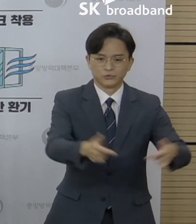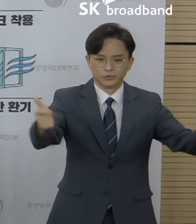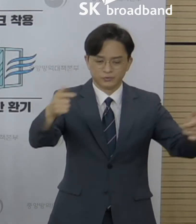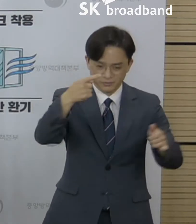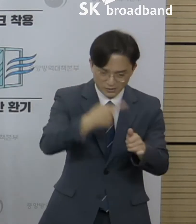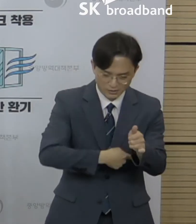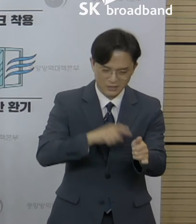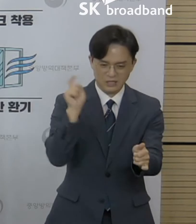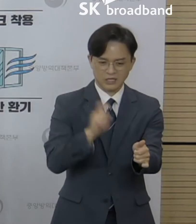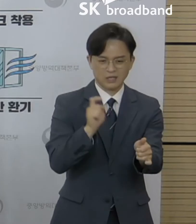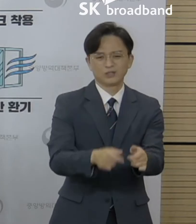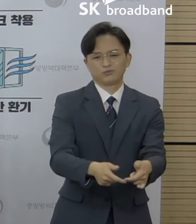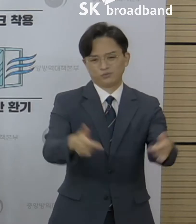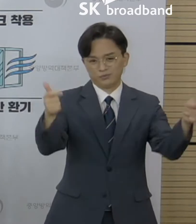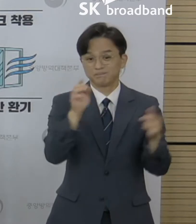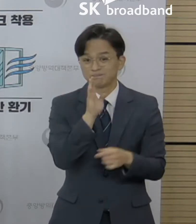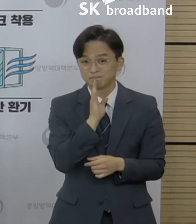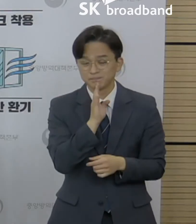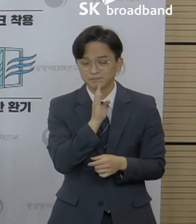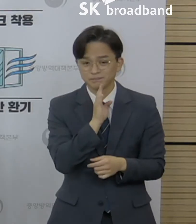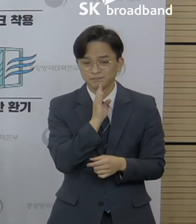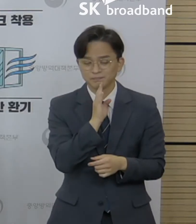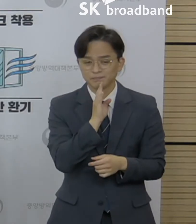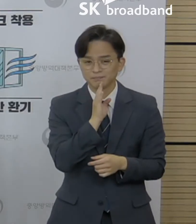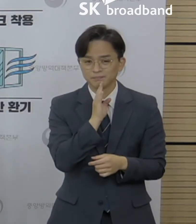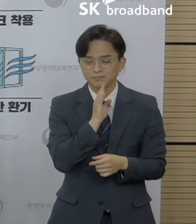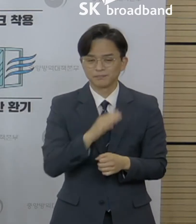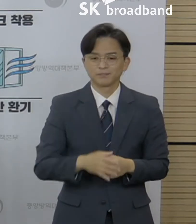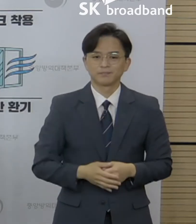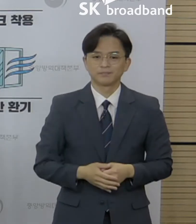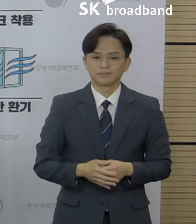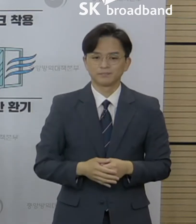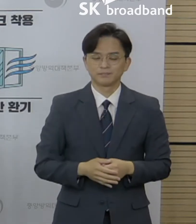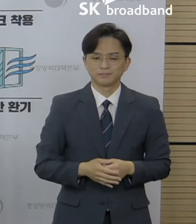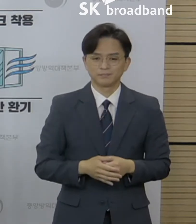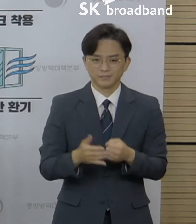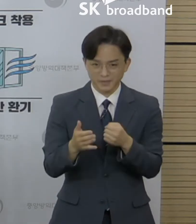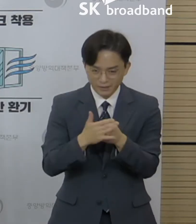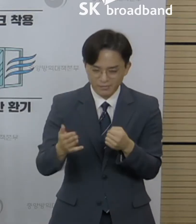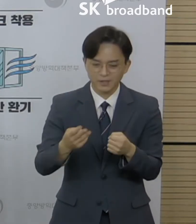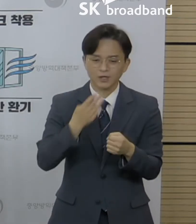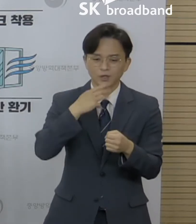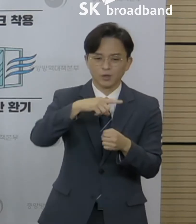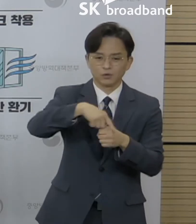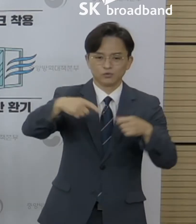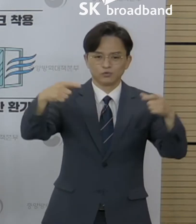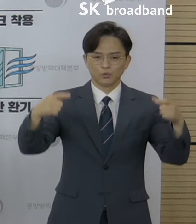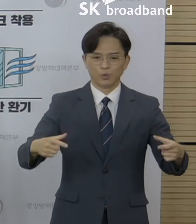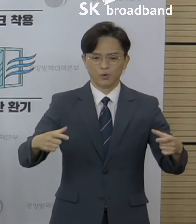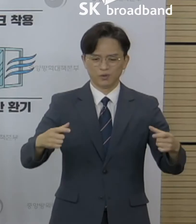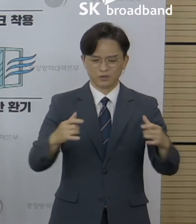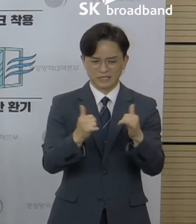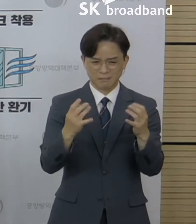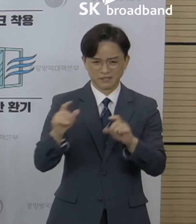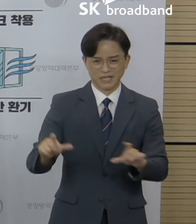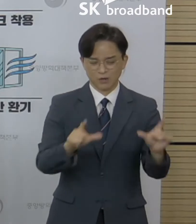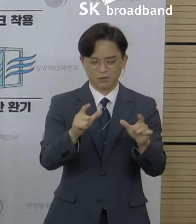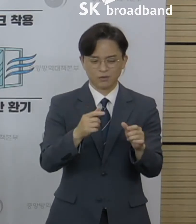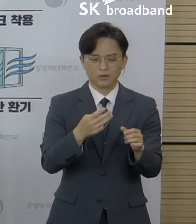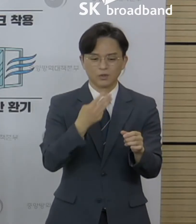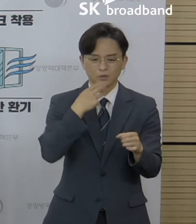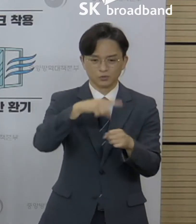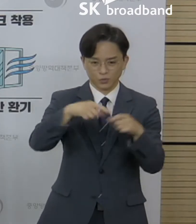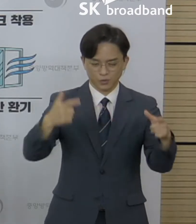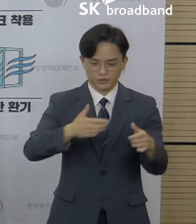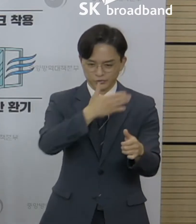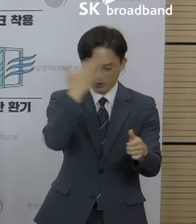현재의 수도권을 중심으로 한 증가 양상을 이끌고 있는 것이 사실이고 거기에 만약 델타 변이의 확산이